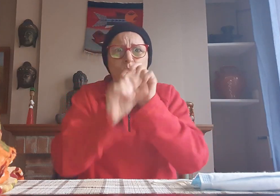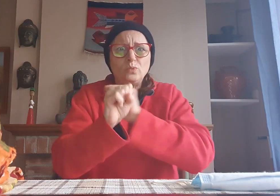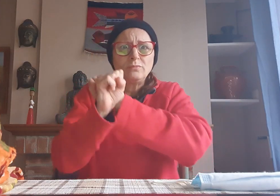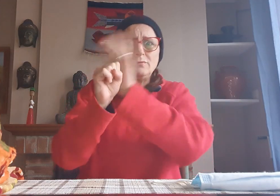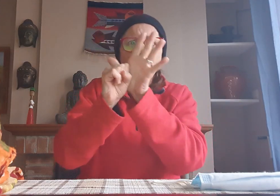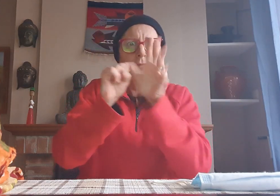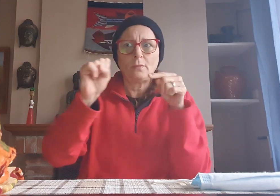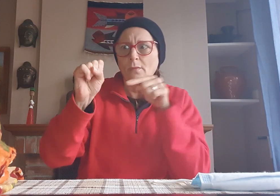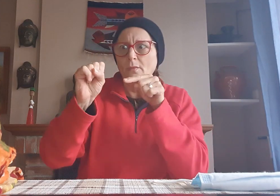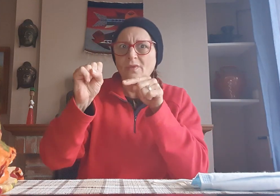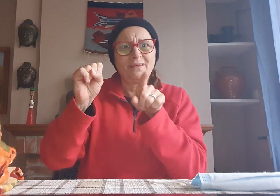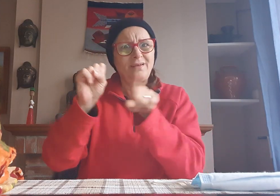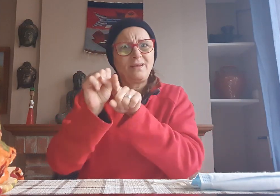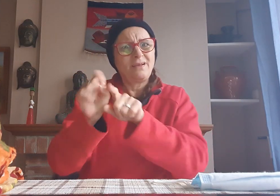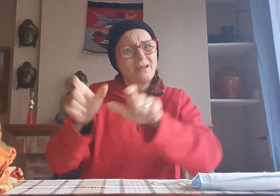es muy bonito.